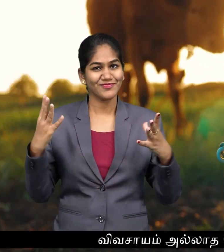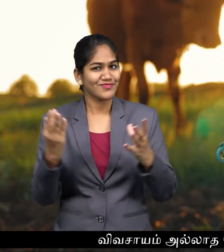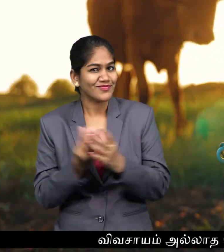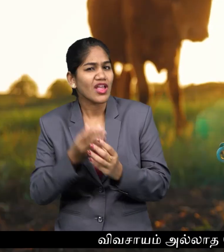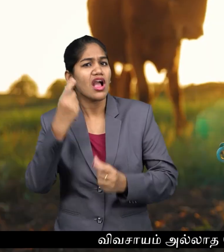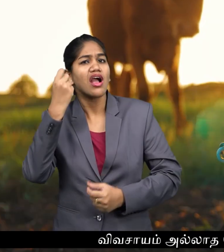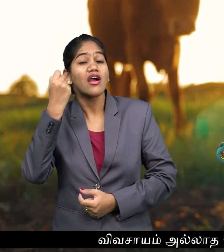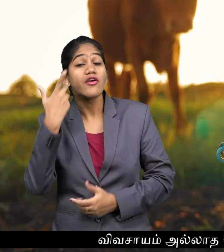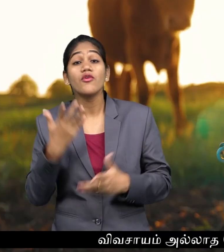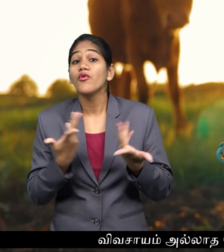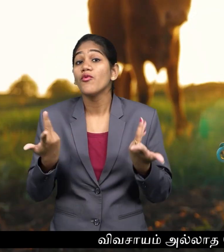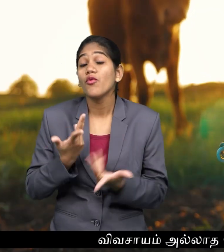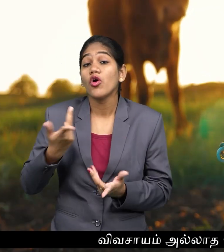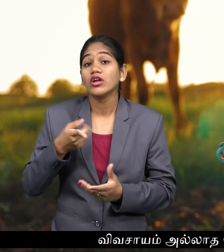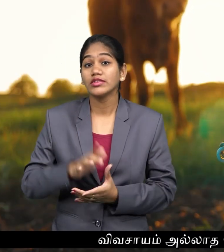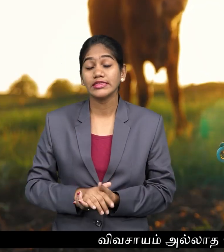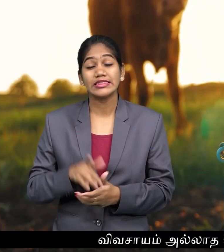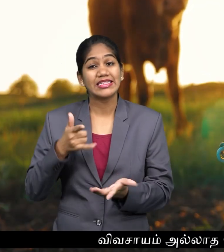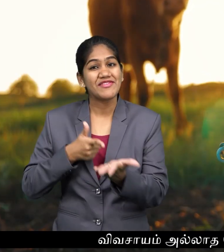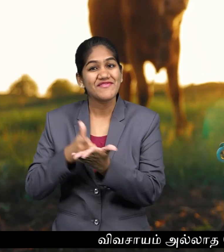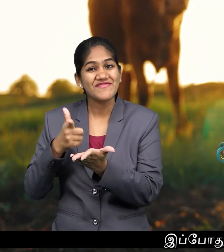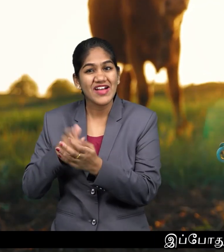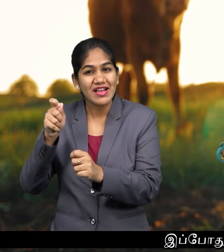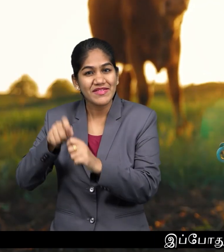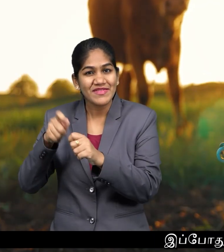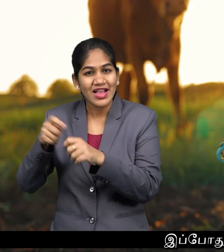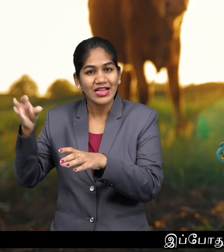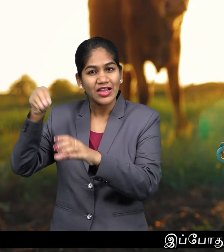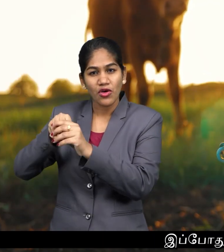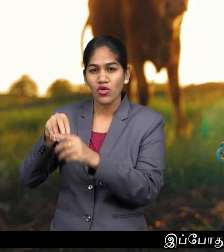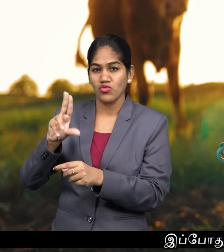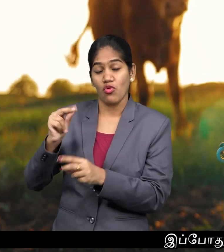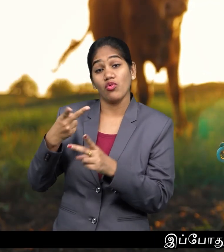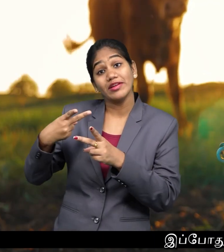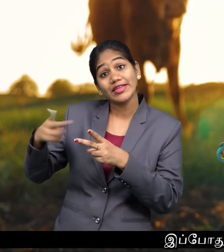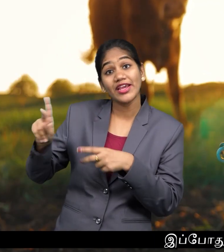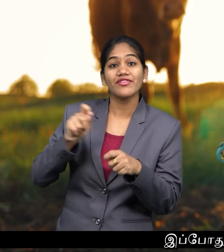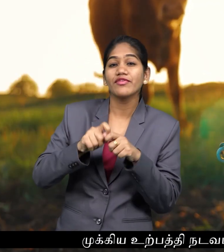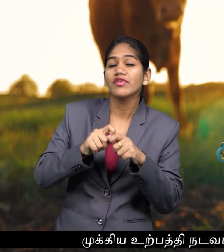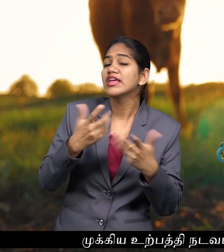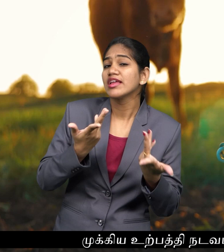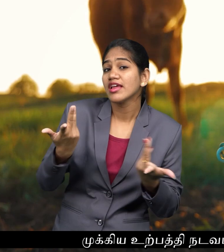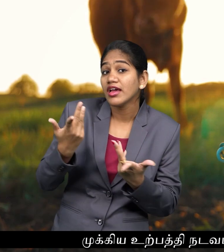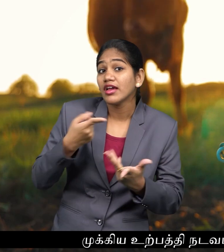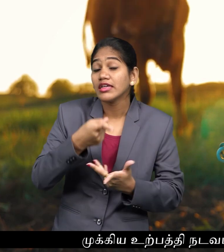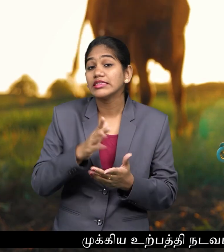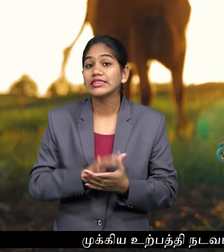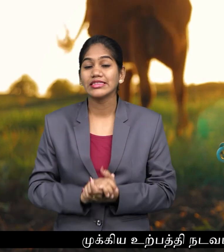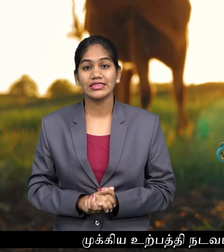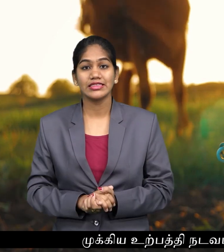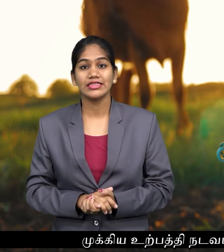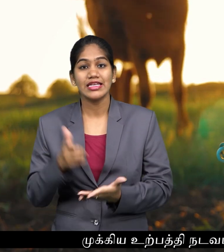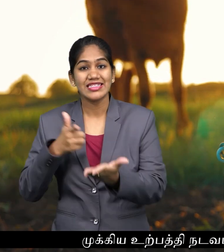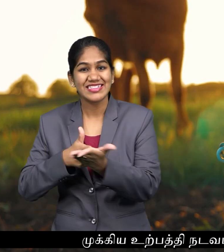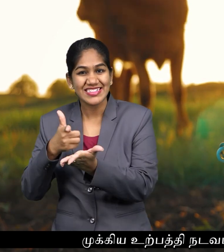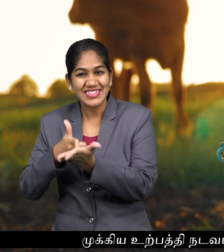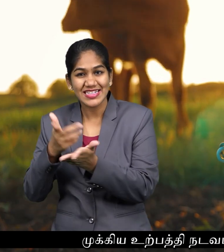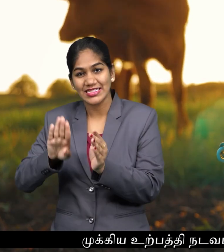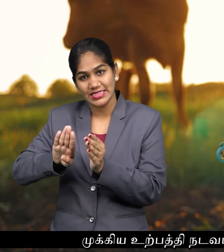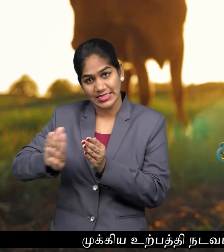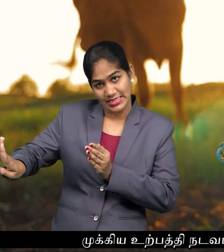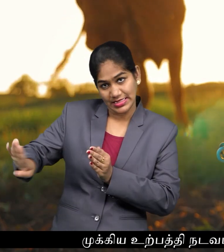விவசாயம் அல்லாத செயல்பாடுகள் என்ன என்பதை இப்போது புரிந்து கொள்வோம். முக்கிய உற்பத்தி